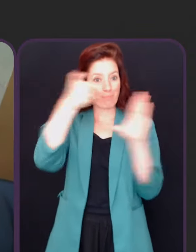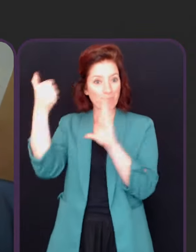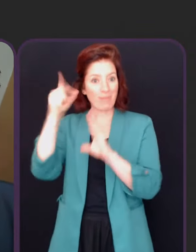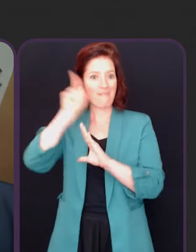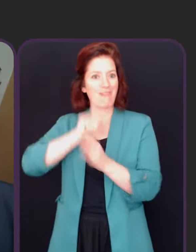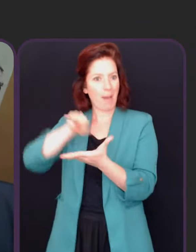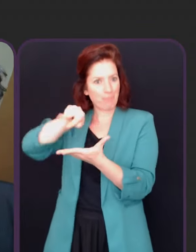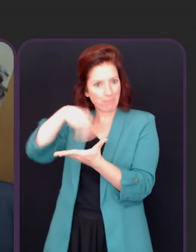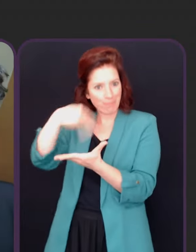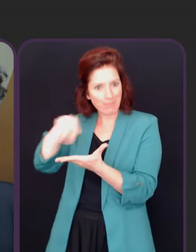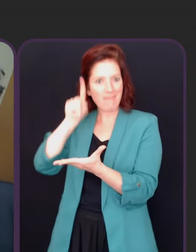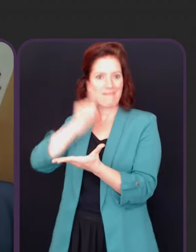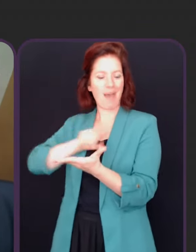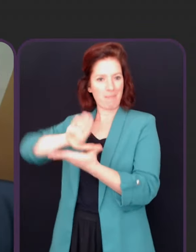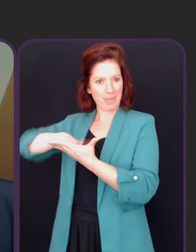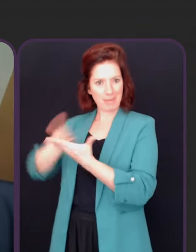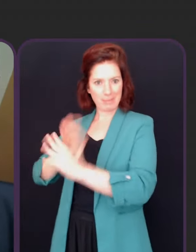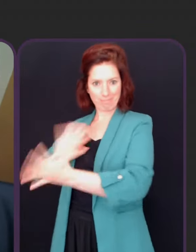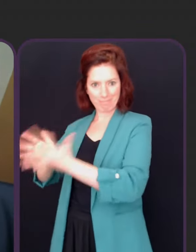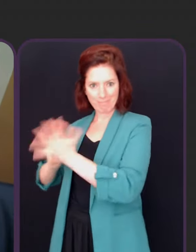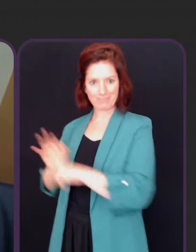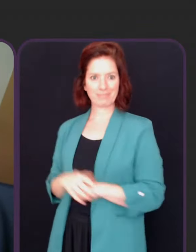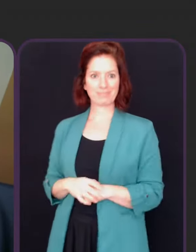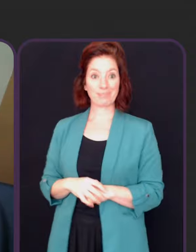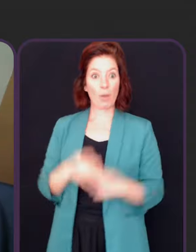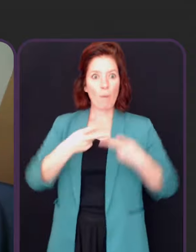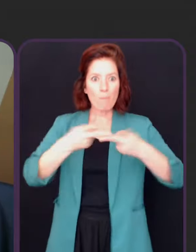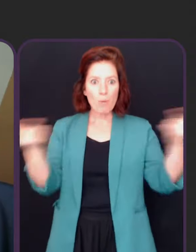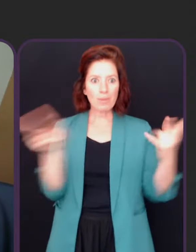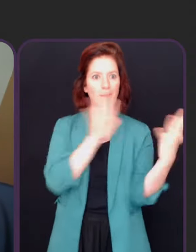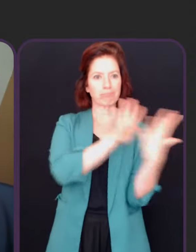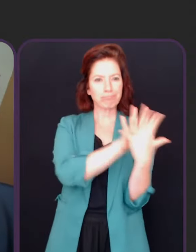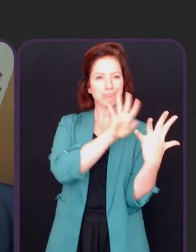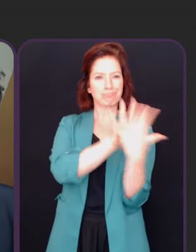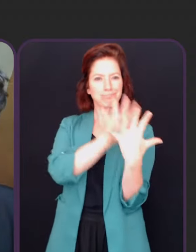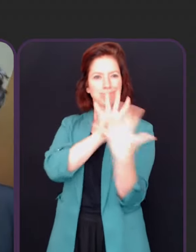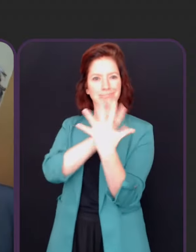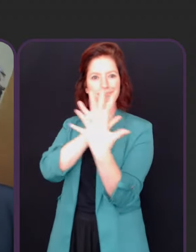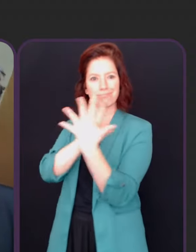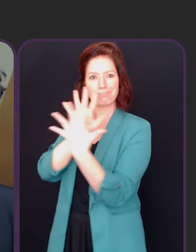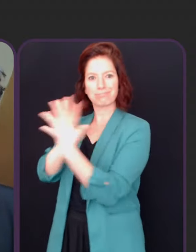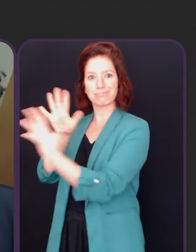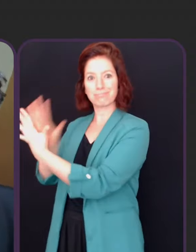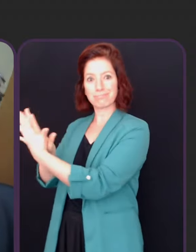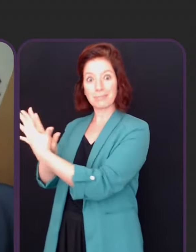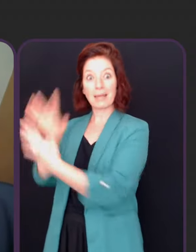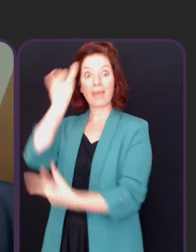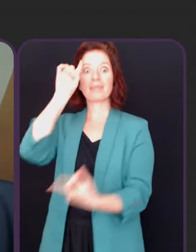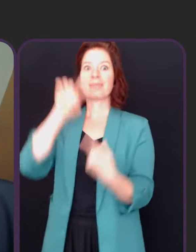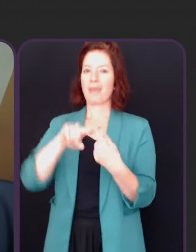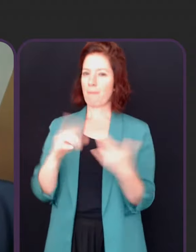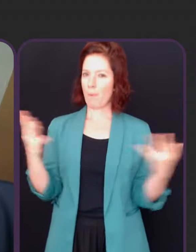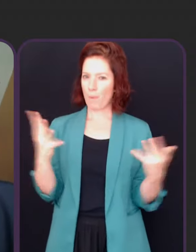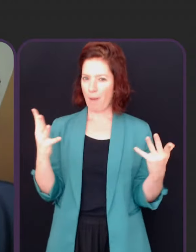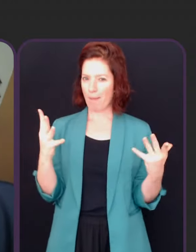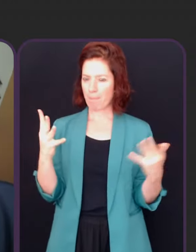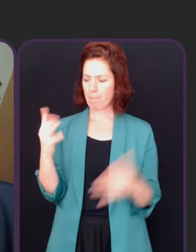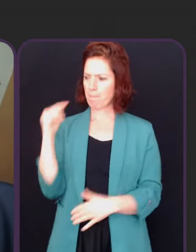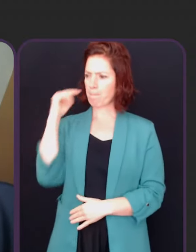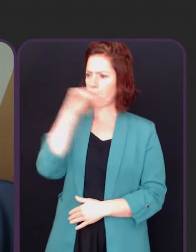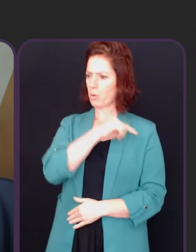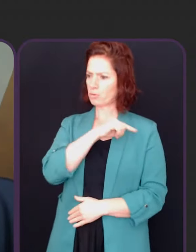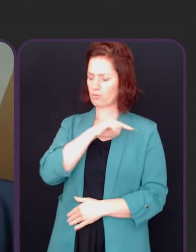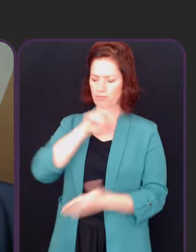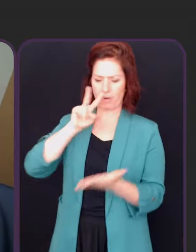traductrice en langue des signes qui proposeront un maximum d'échanges, de rencontres avec le